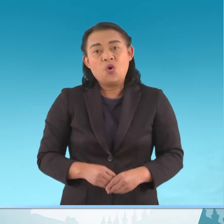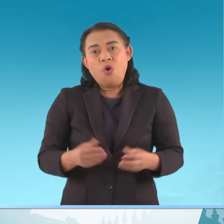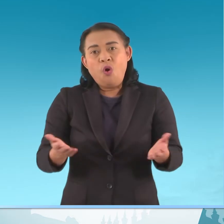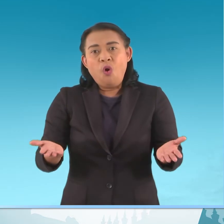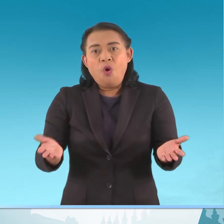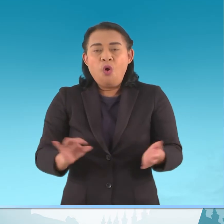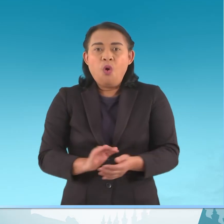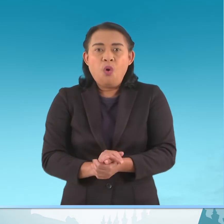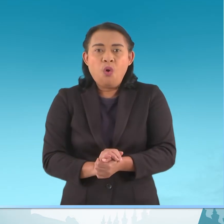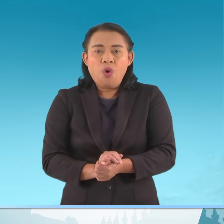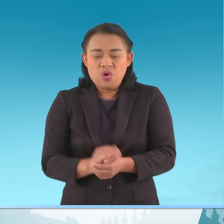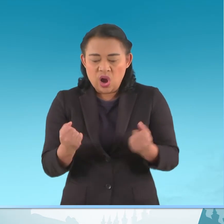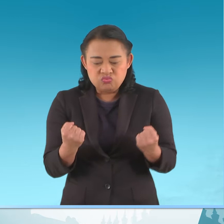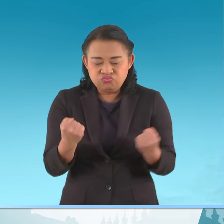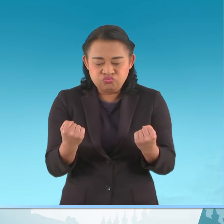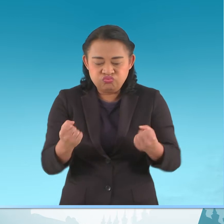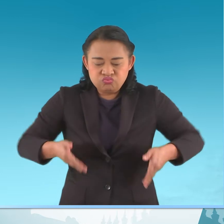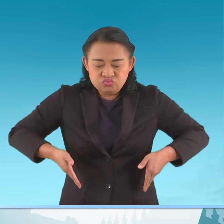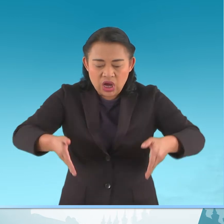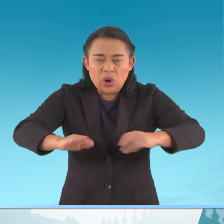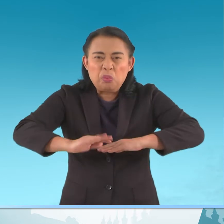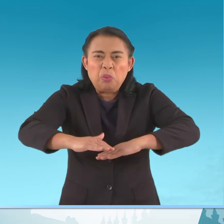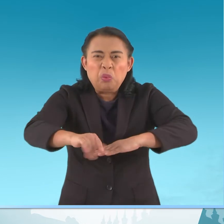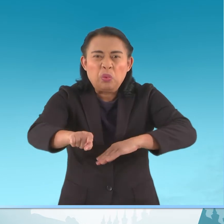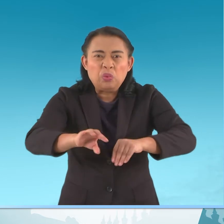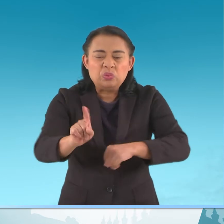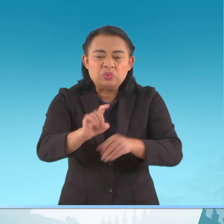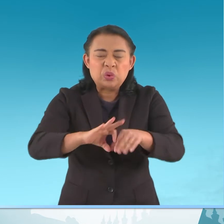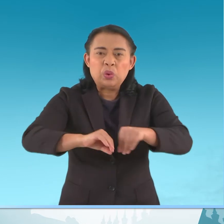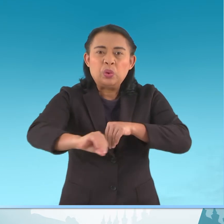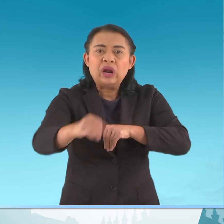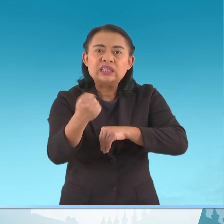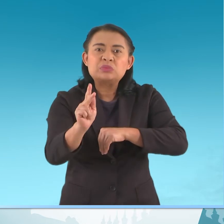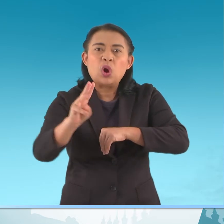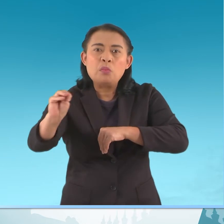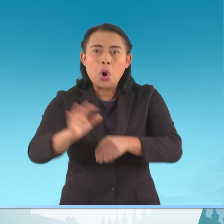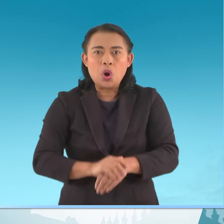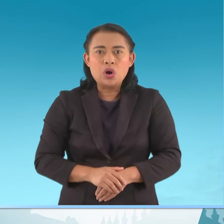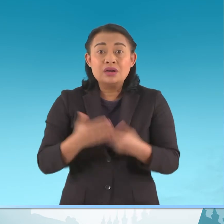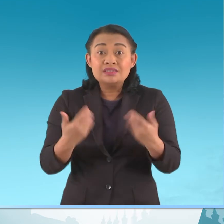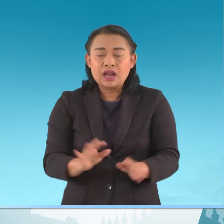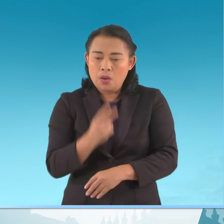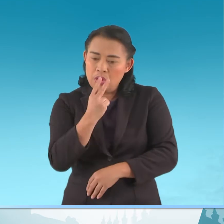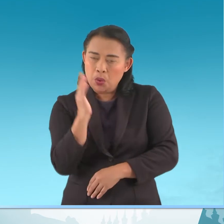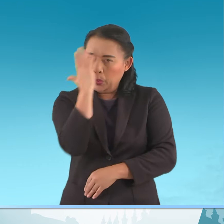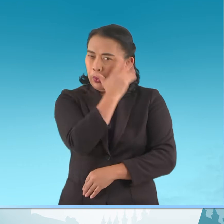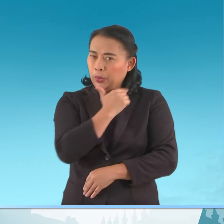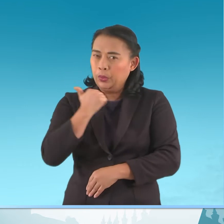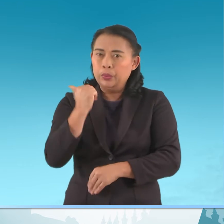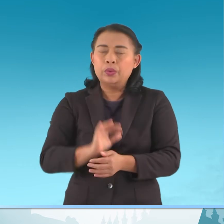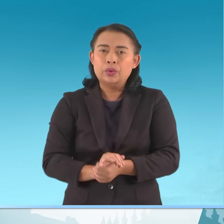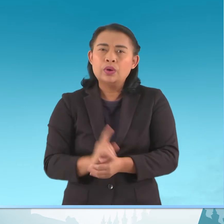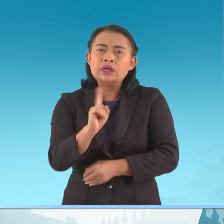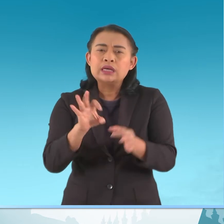โอ้โหหลังจากลุยทางทุรกันดารเข้ามาระยะทางหลายสิบกิโลเมตรนะครับเป็นความงามที่คุ้มค่ามากๆครับเพื่อนๆครับ